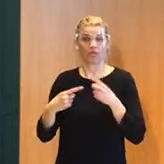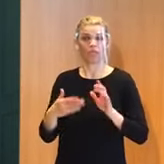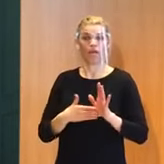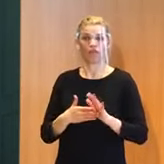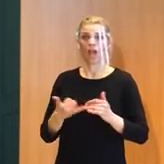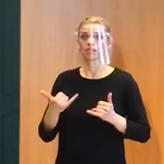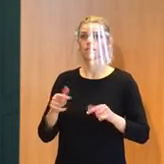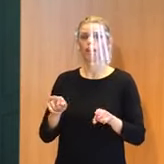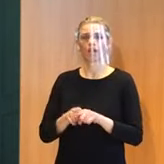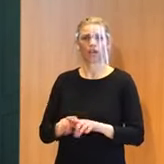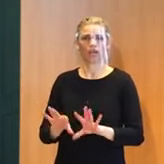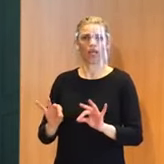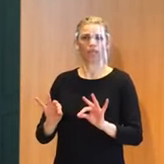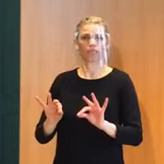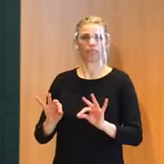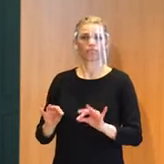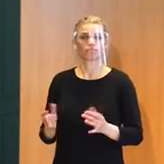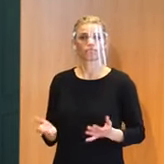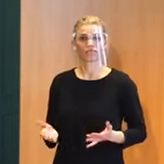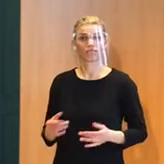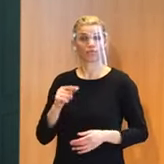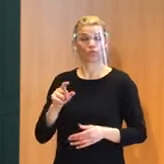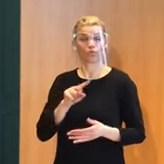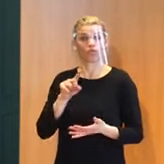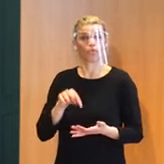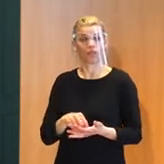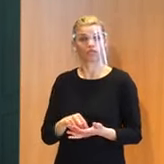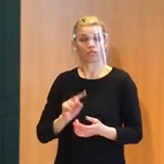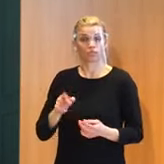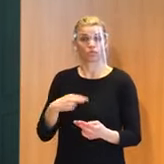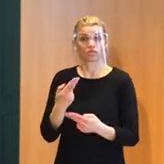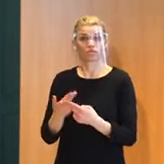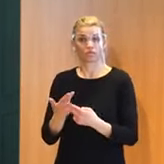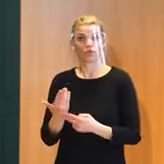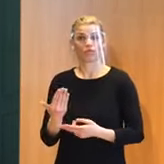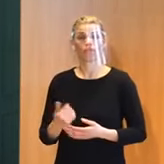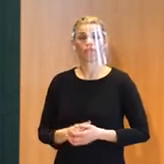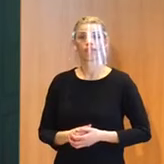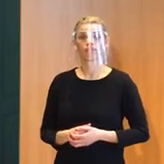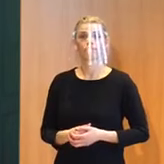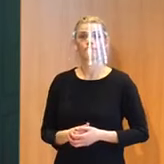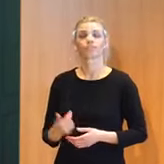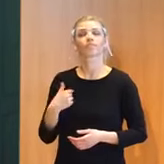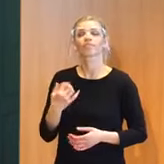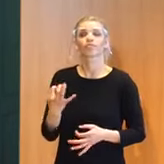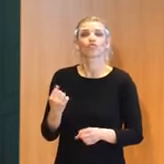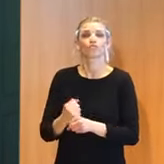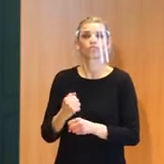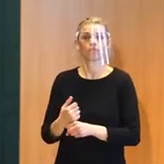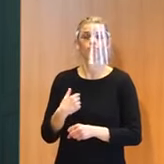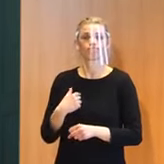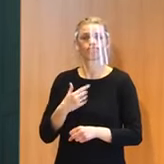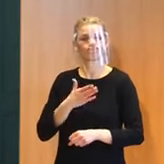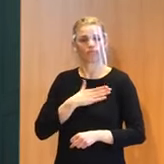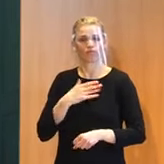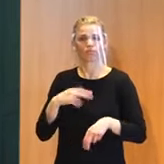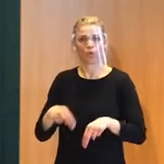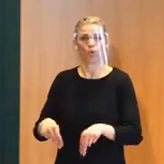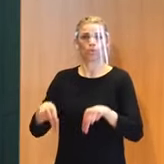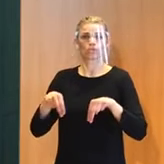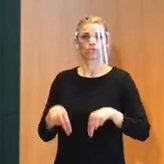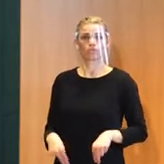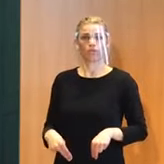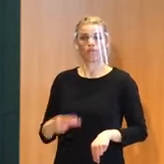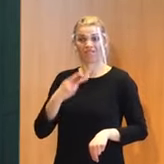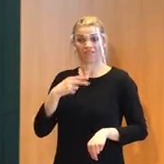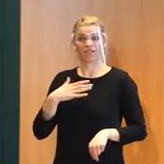strašidelne prilepený. Toto sú tie otázky, ktoré musia byť zodpovedané. Ja čo som spravil? Som spravil ústupok a vyzerá to tak, že